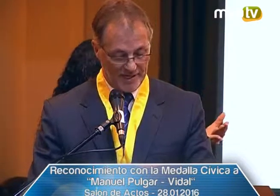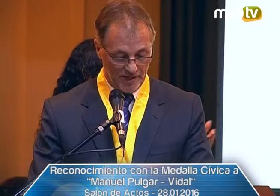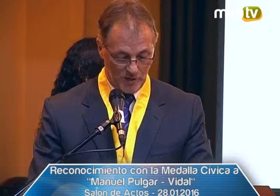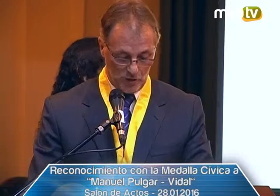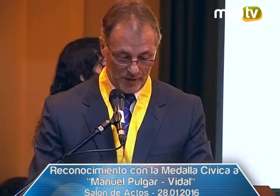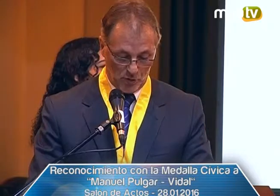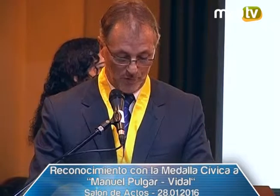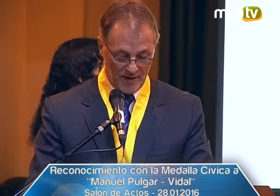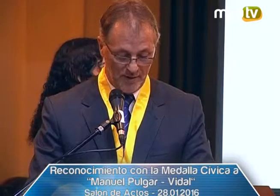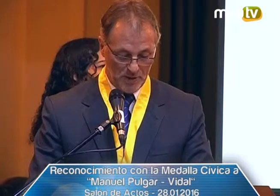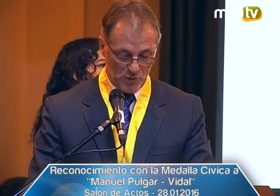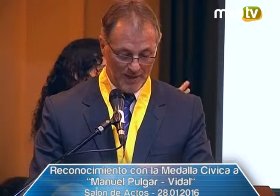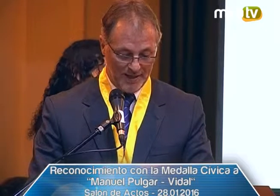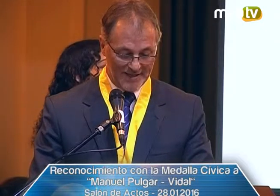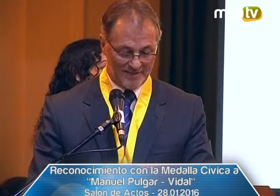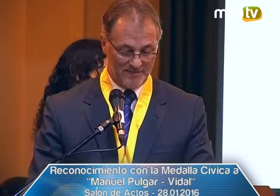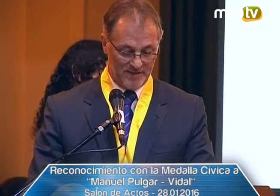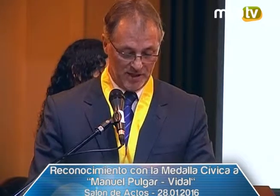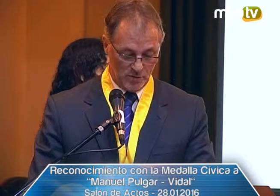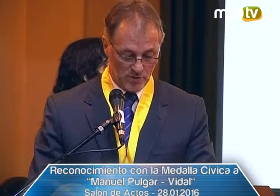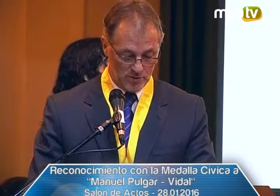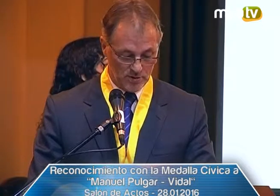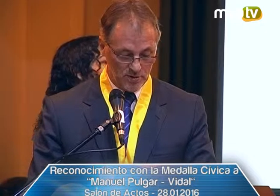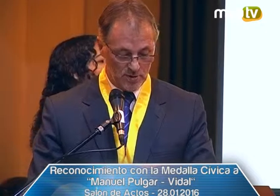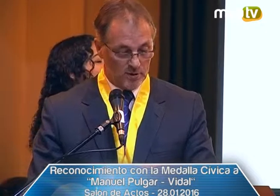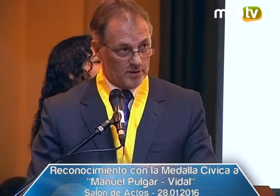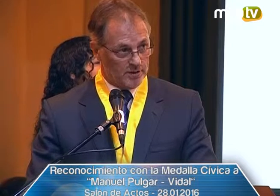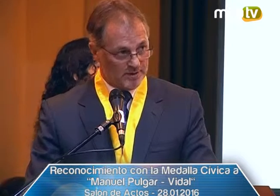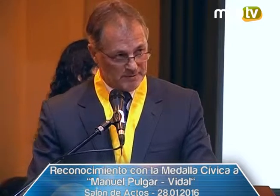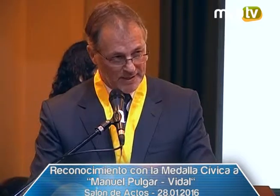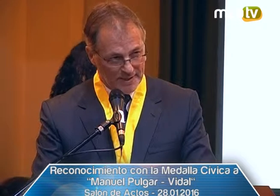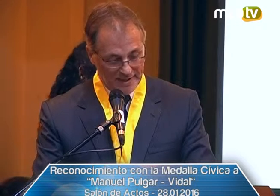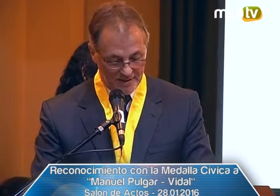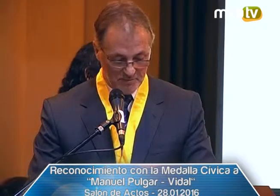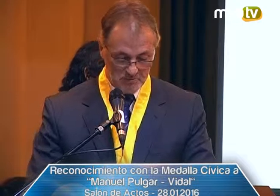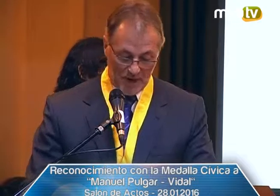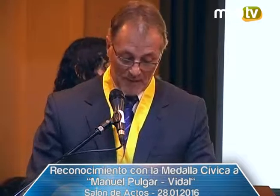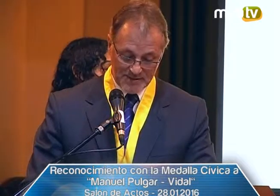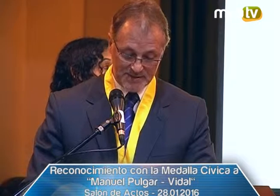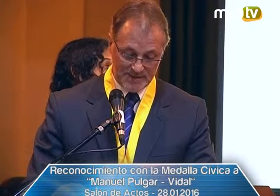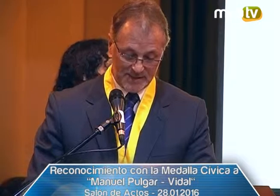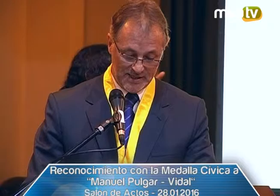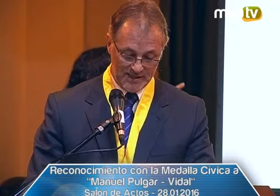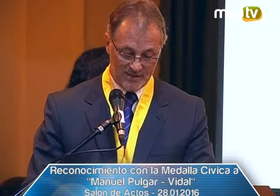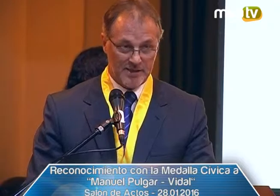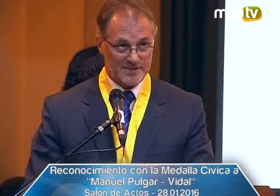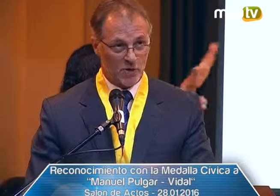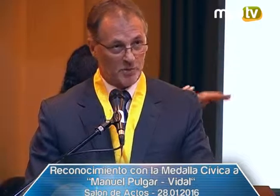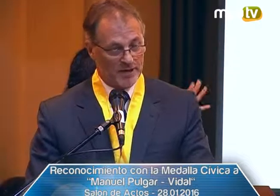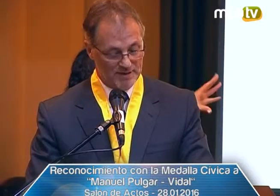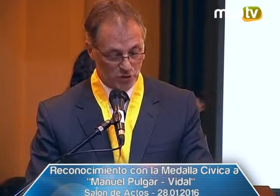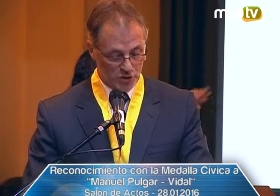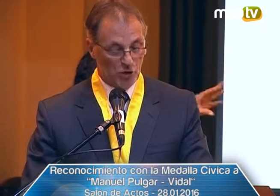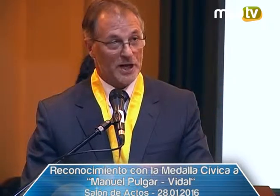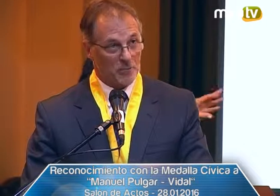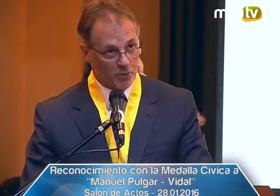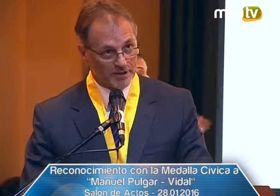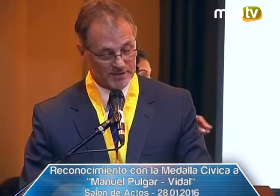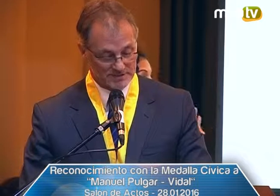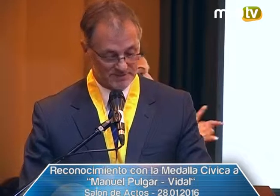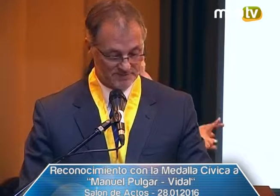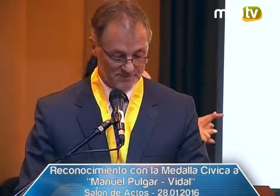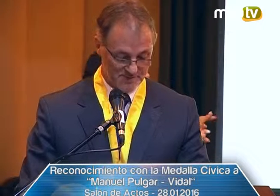que lo que copiaba Manuel era tan fidedigno que A veces sentía que hasta copiaba el sonido